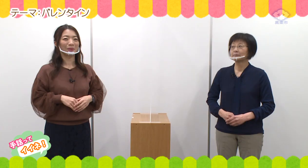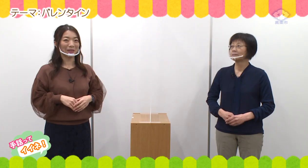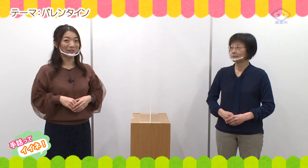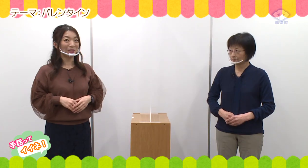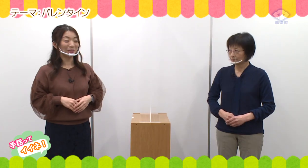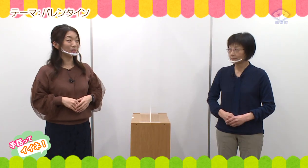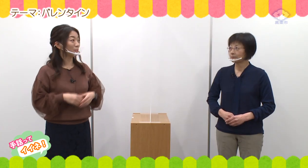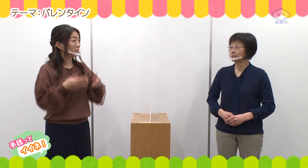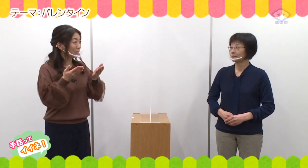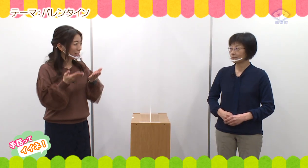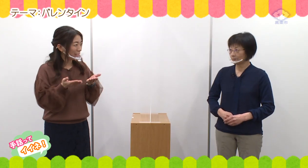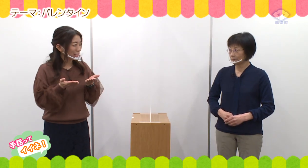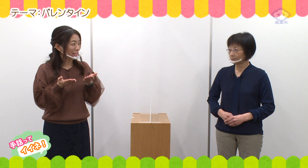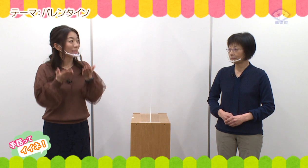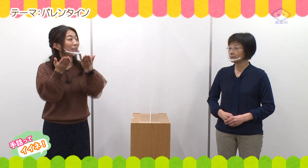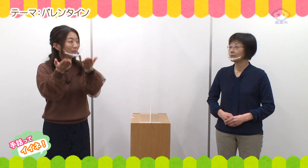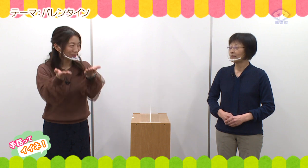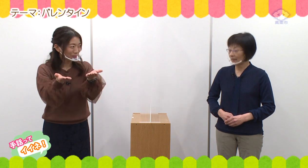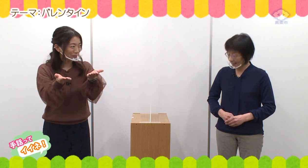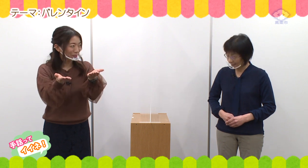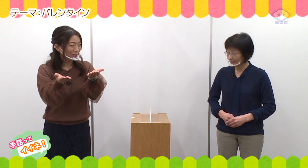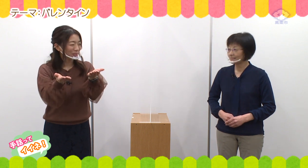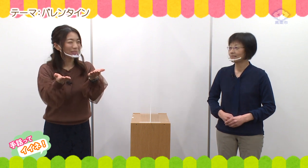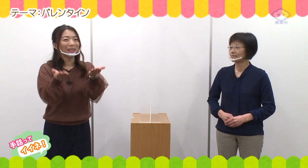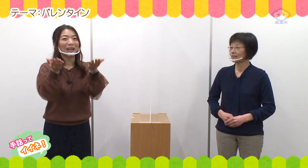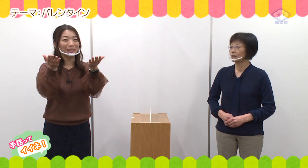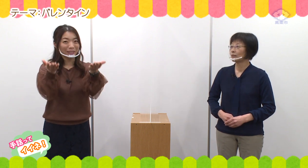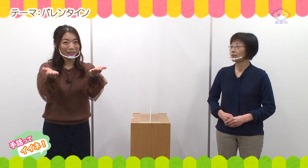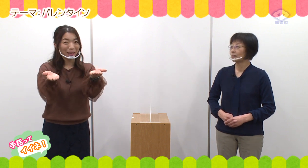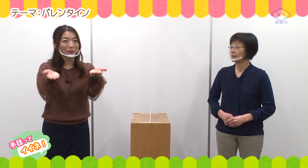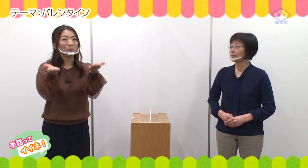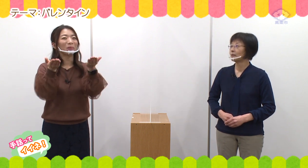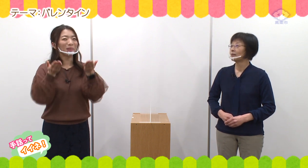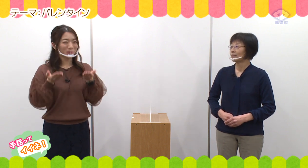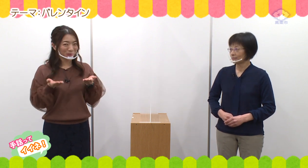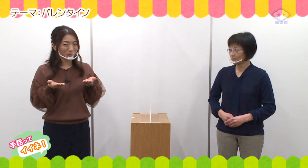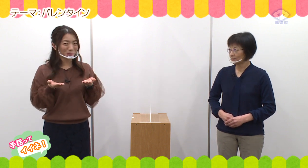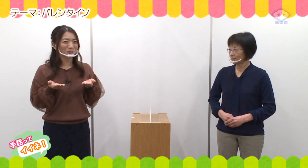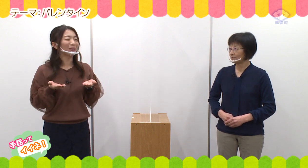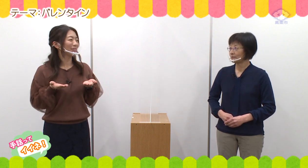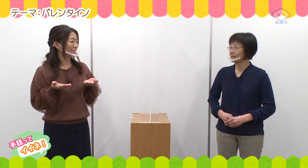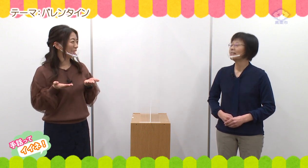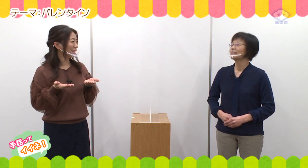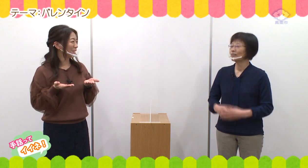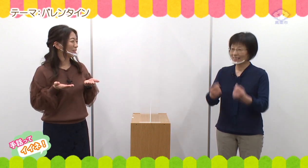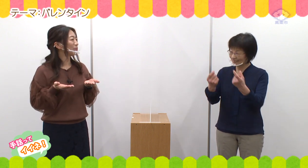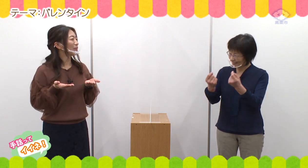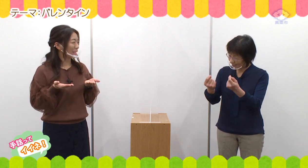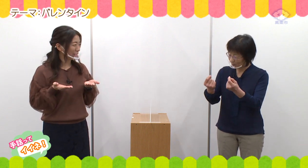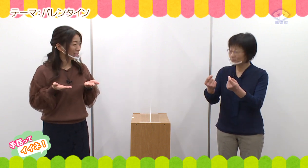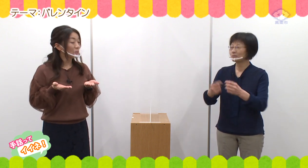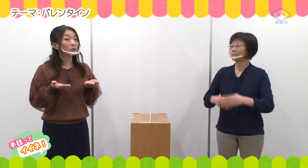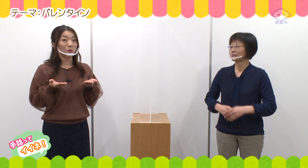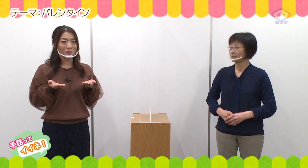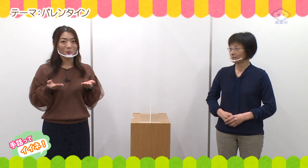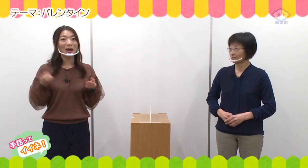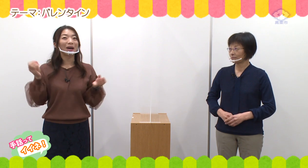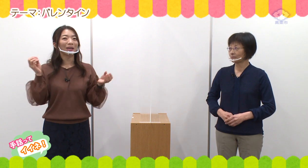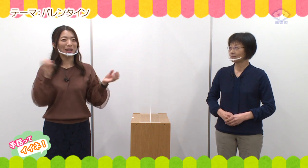はい、自分からあげる。 はい、 そして相手からもらうという手話ですね。 そうです。 はい、それでは会